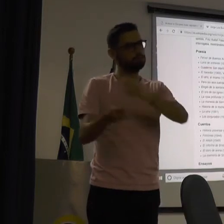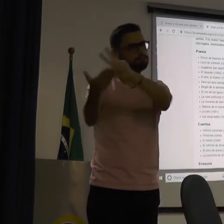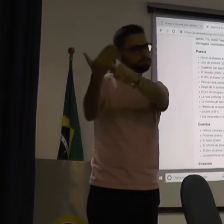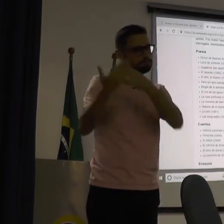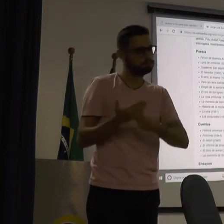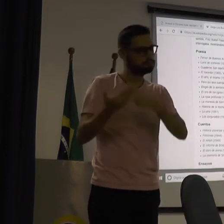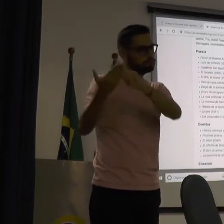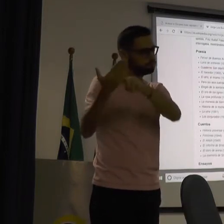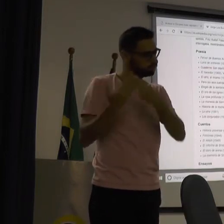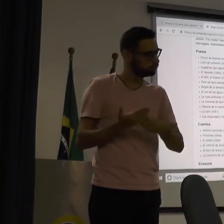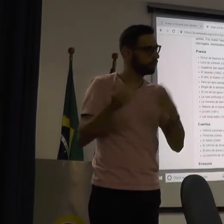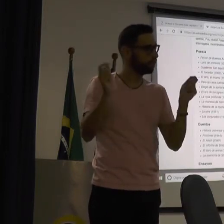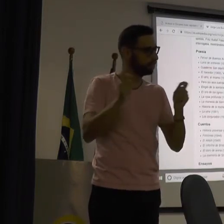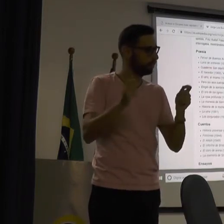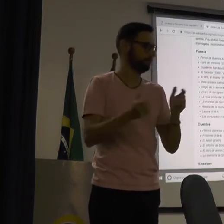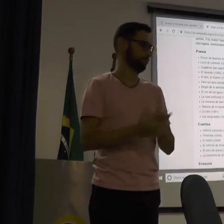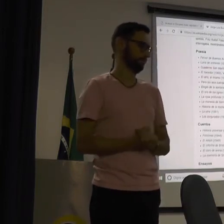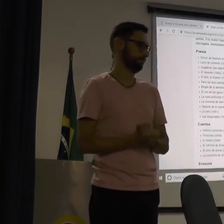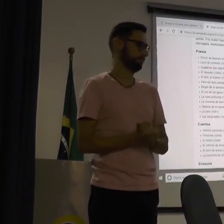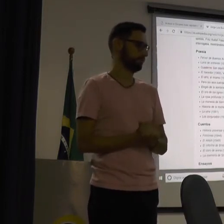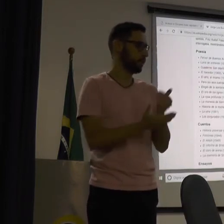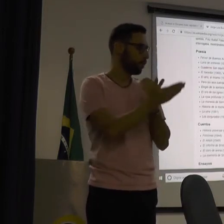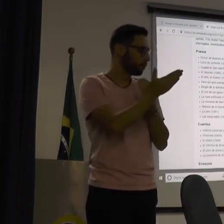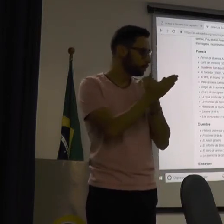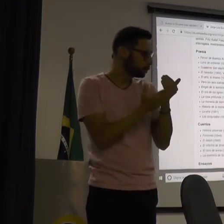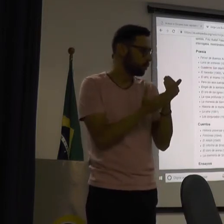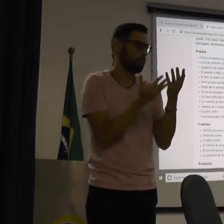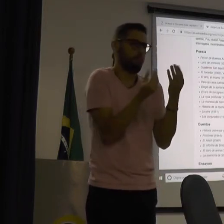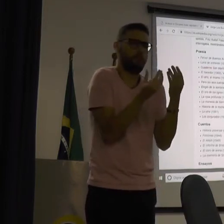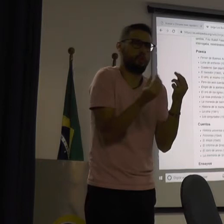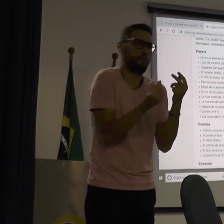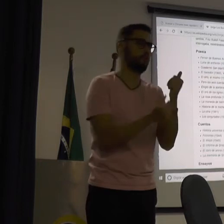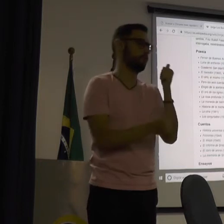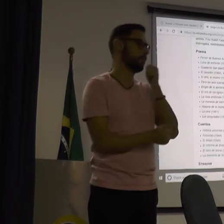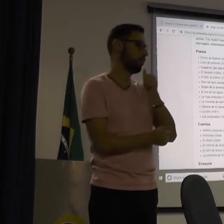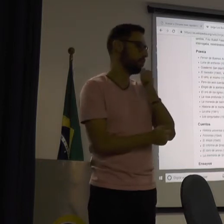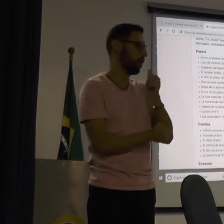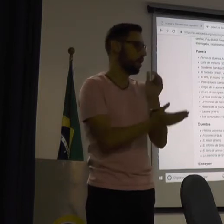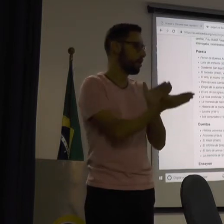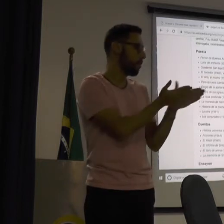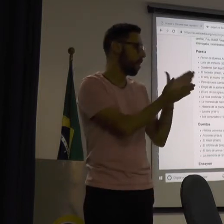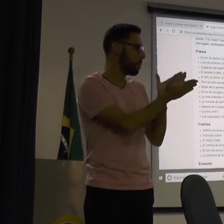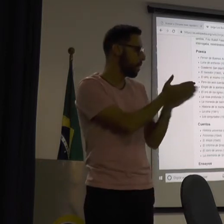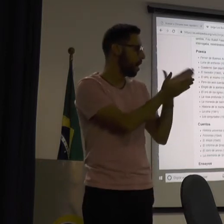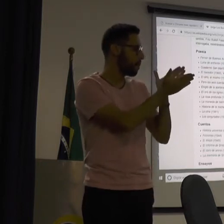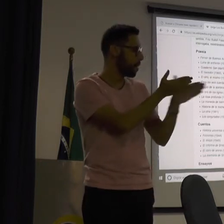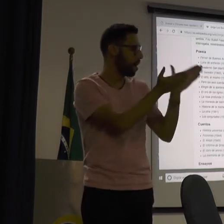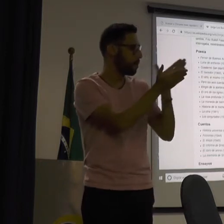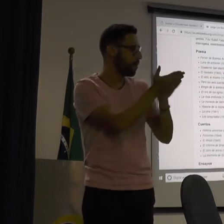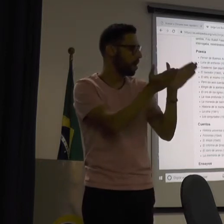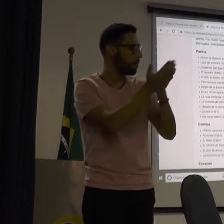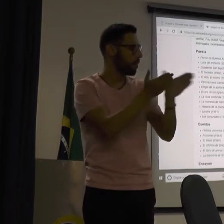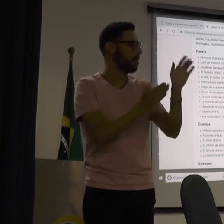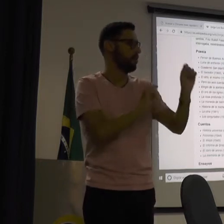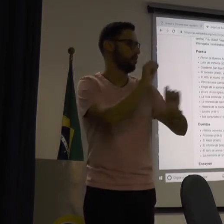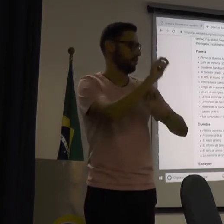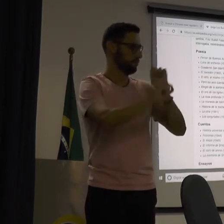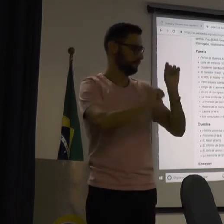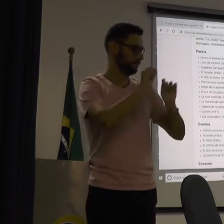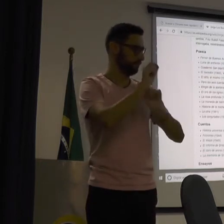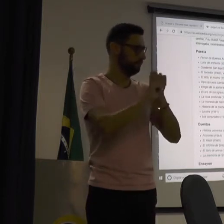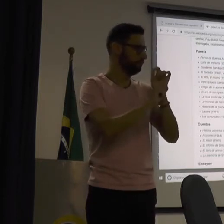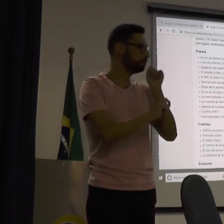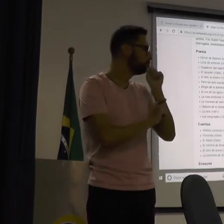o que muita gente criticou, inclusive muitas mulheres, o fato que ele publicou, você pode virar para mim, por favor, a